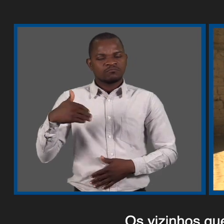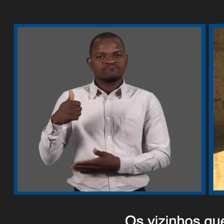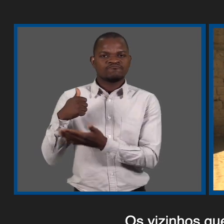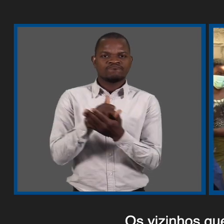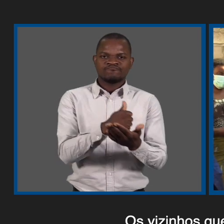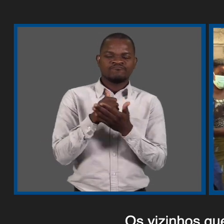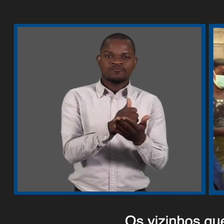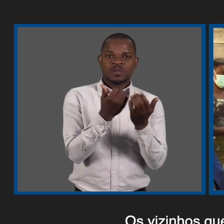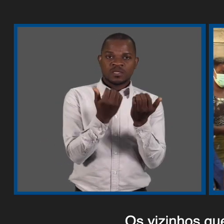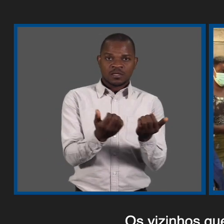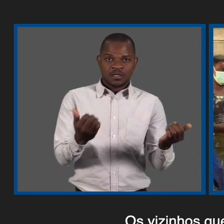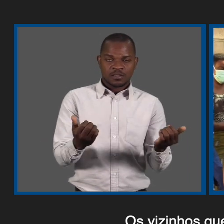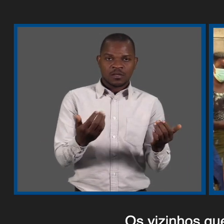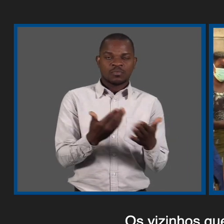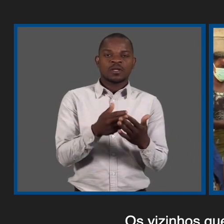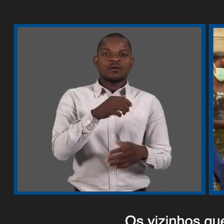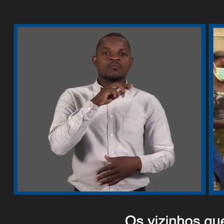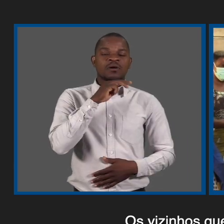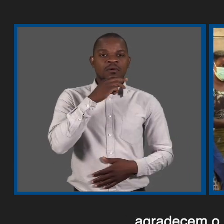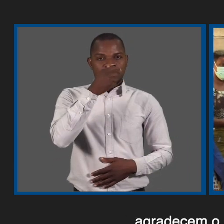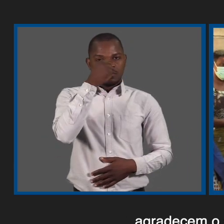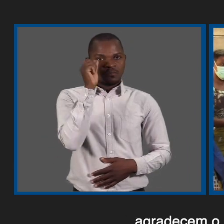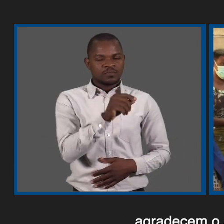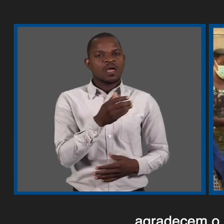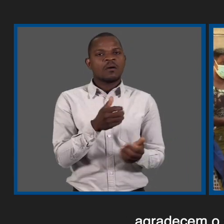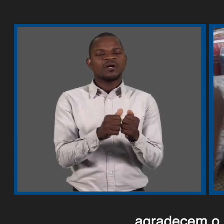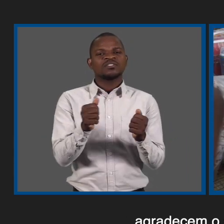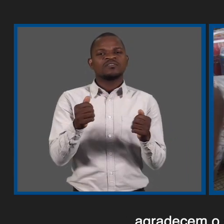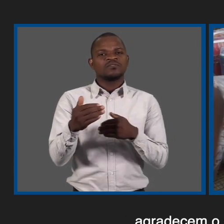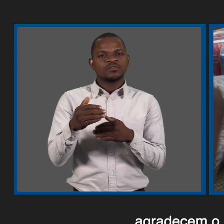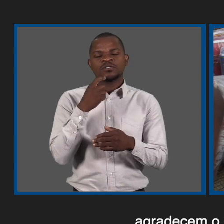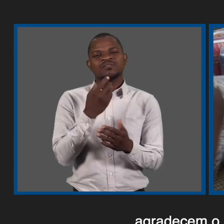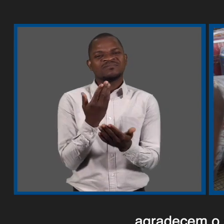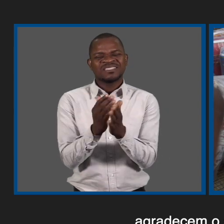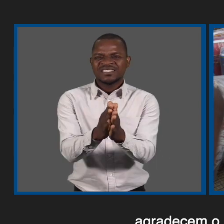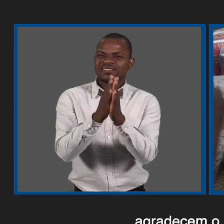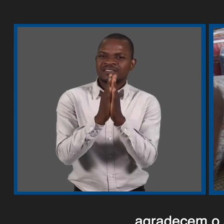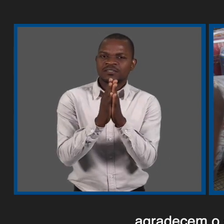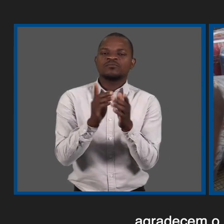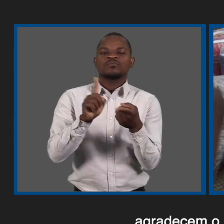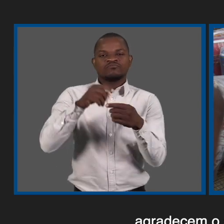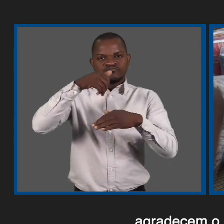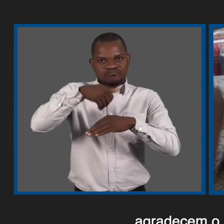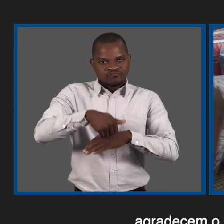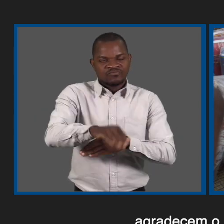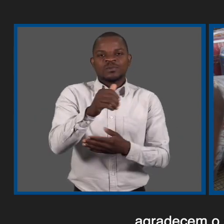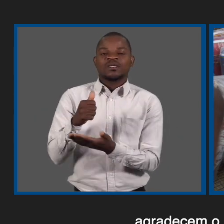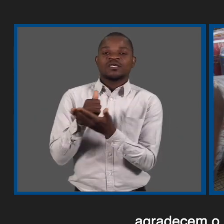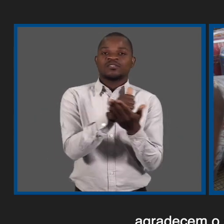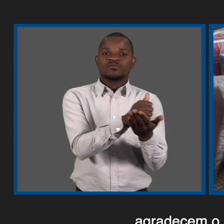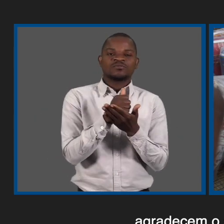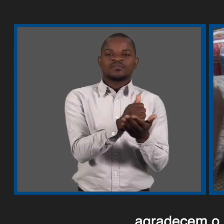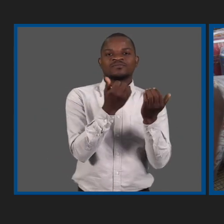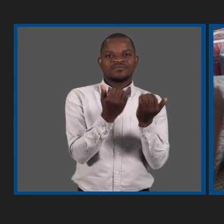crianças, desde que foram abandonadas pela mãe, agradecem o apoio e cumprimentam-se a continuar a